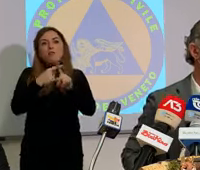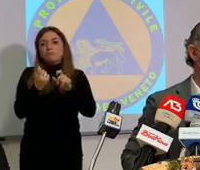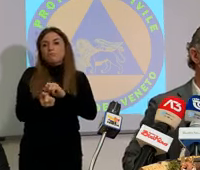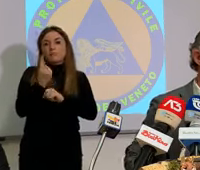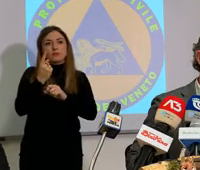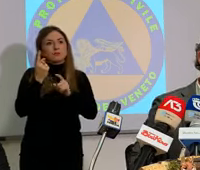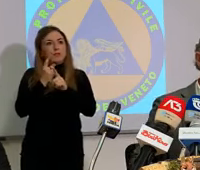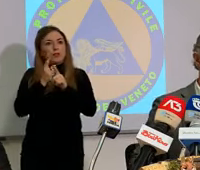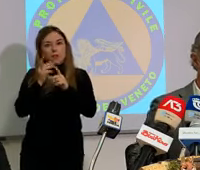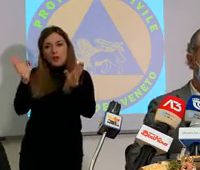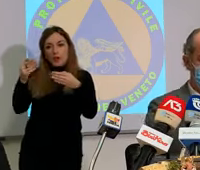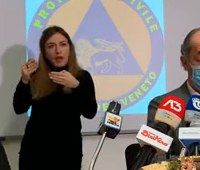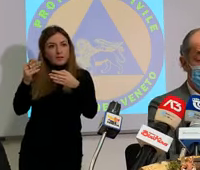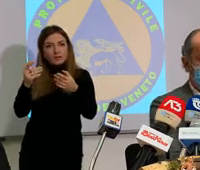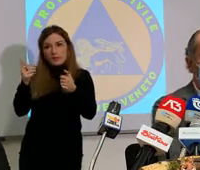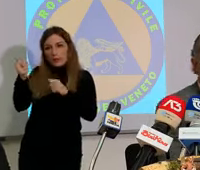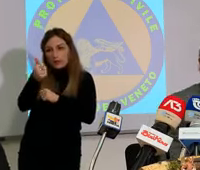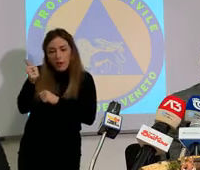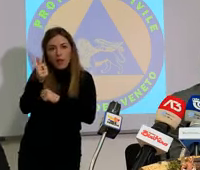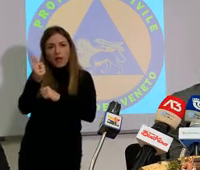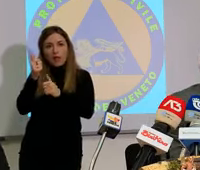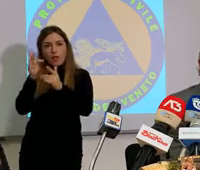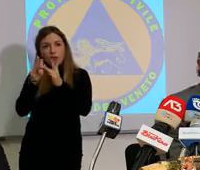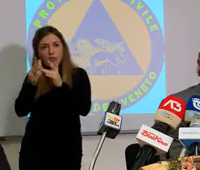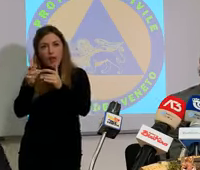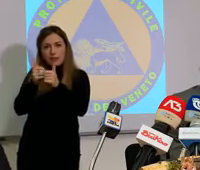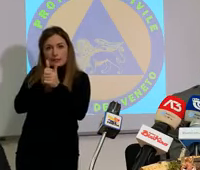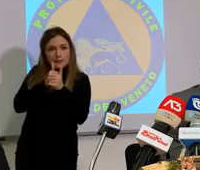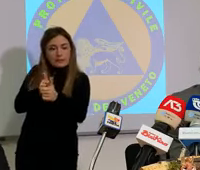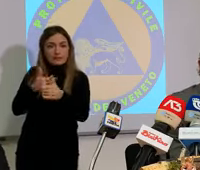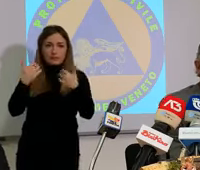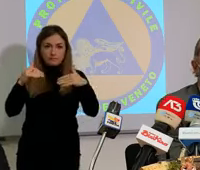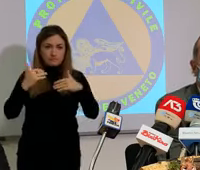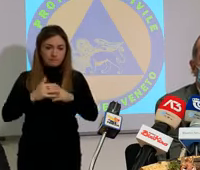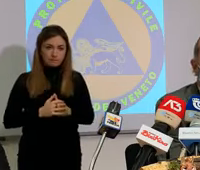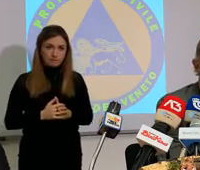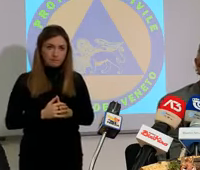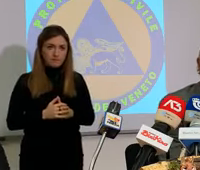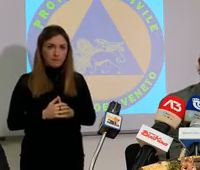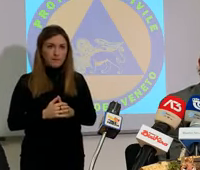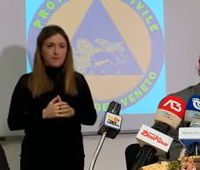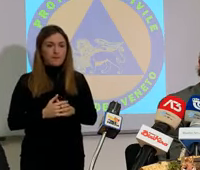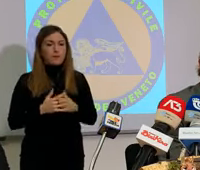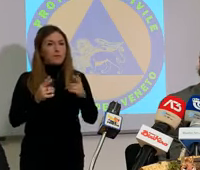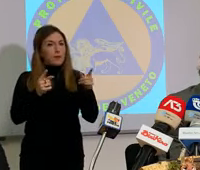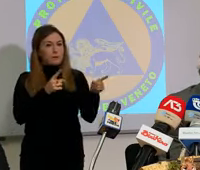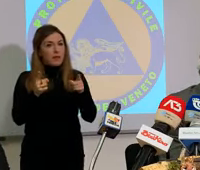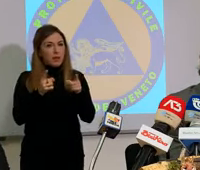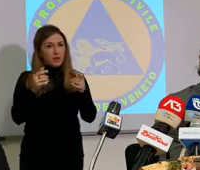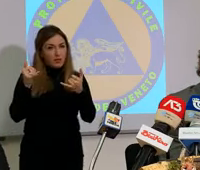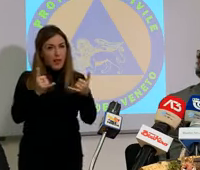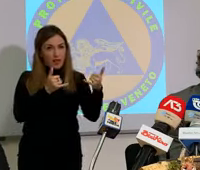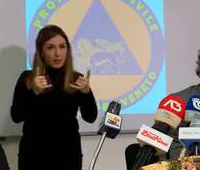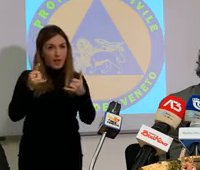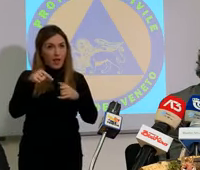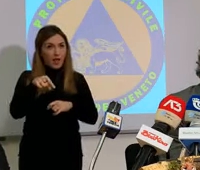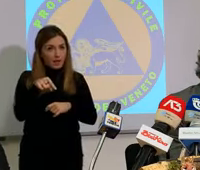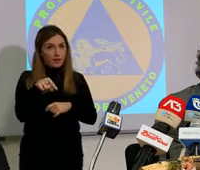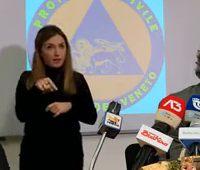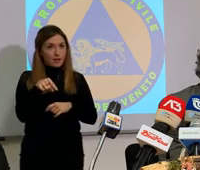ricostruire i contatti così via quindi il tema di valutare che in questo periodo diciamo del periodo natalizio ci sia la